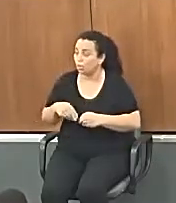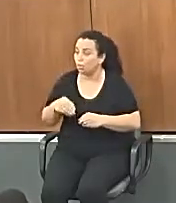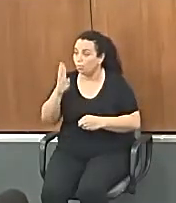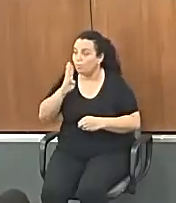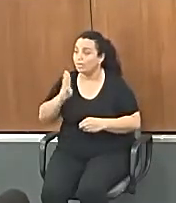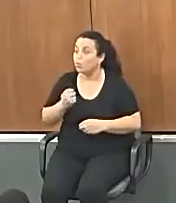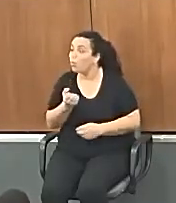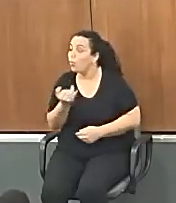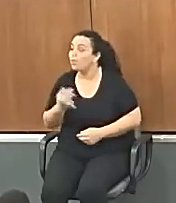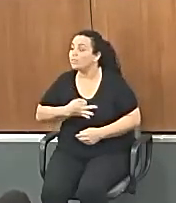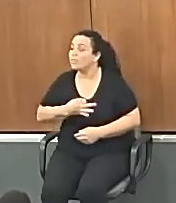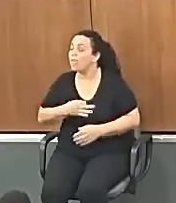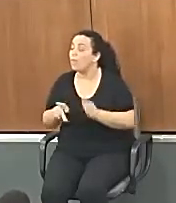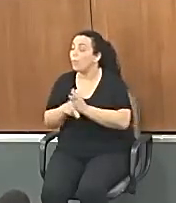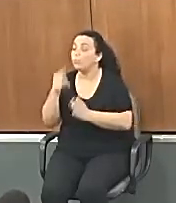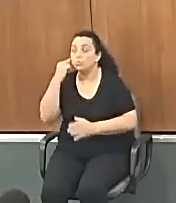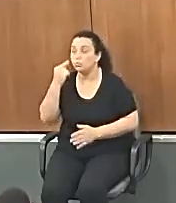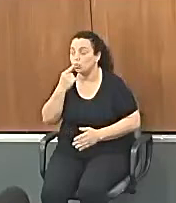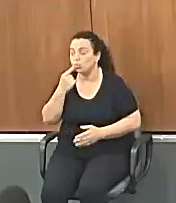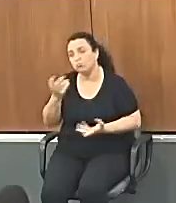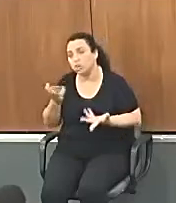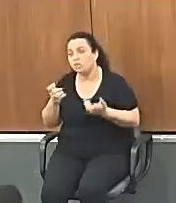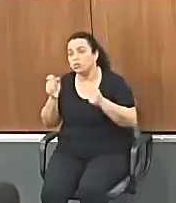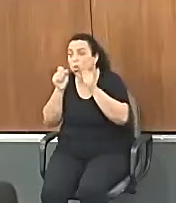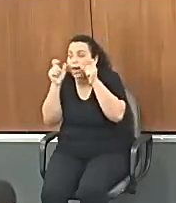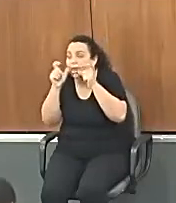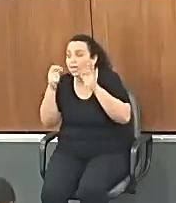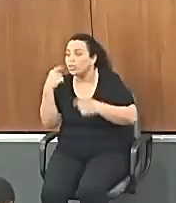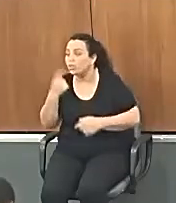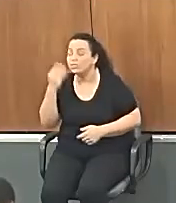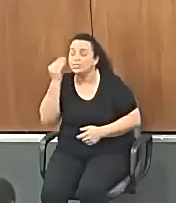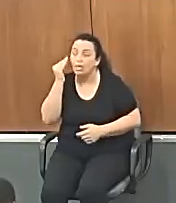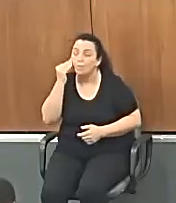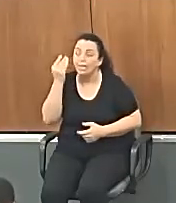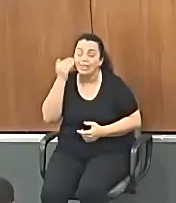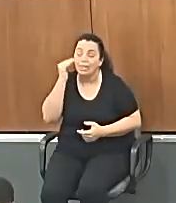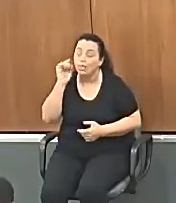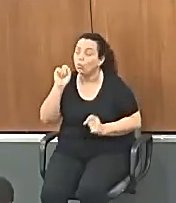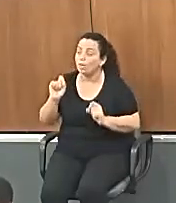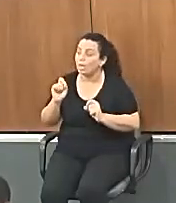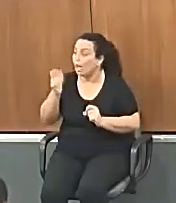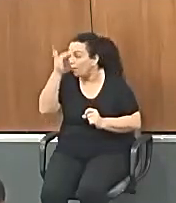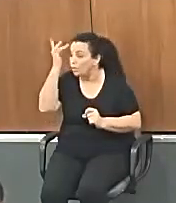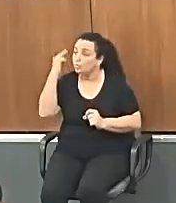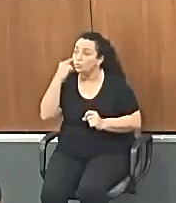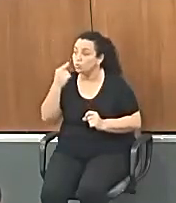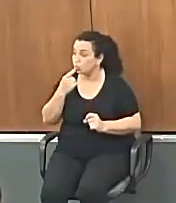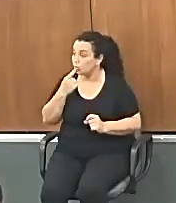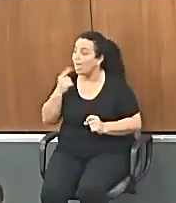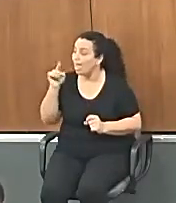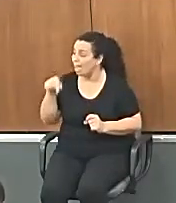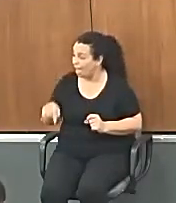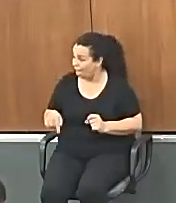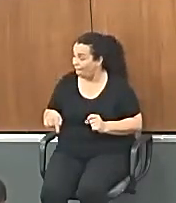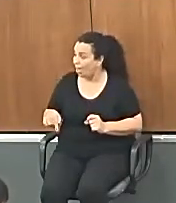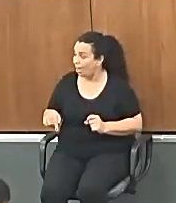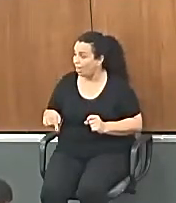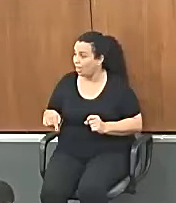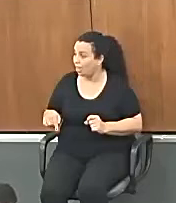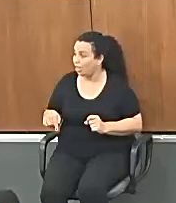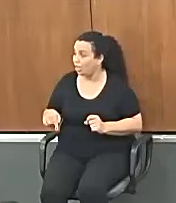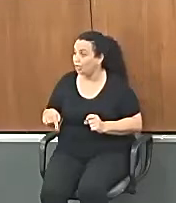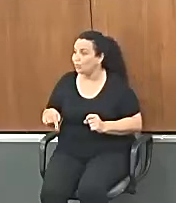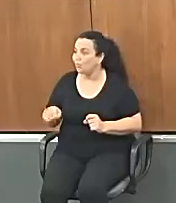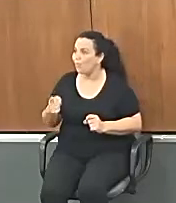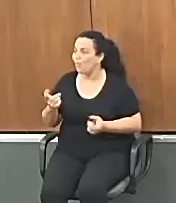surda é só um alerta aqui para que possamos entender que a pessoa surda ela está à margem nela